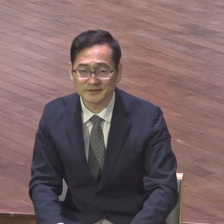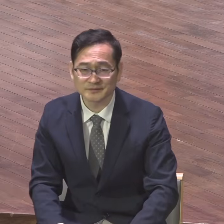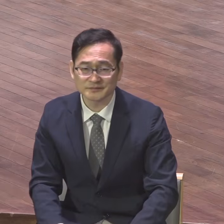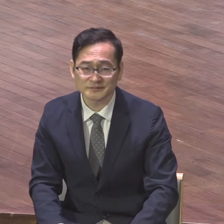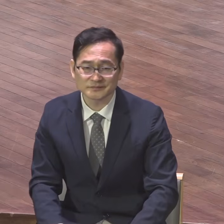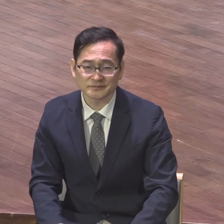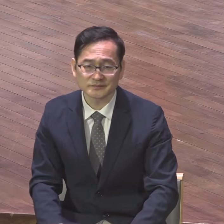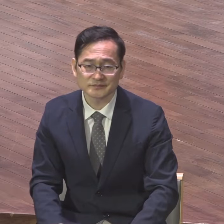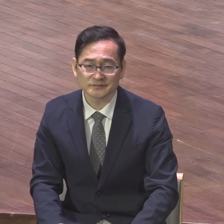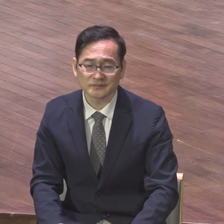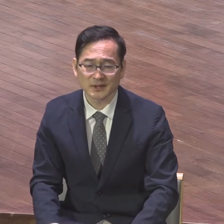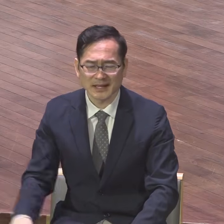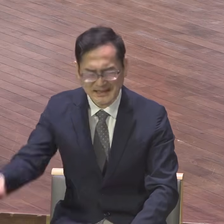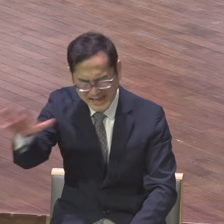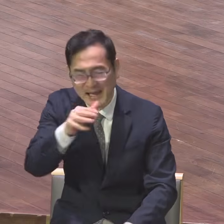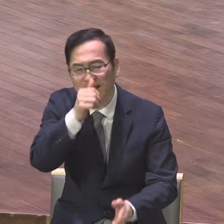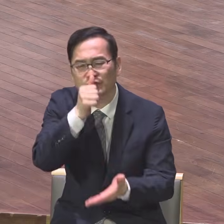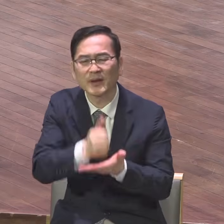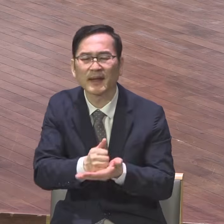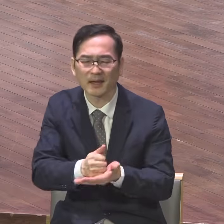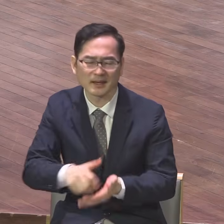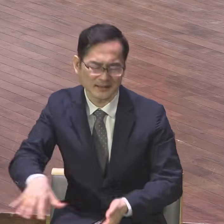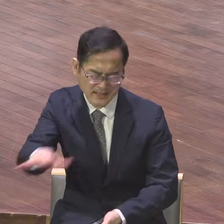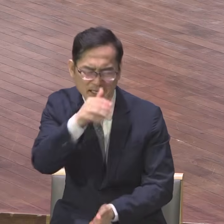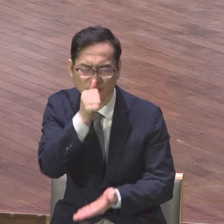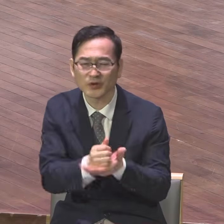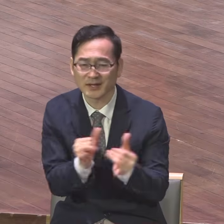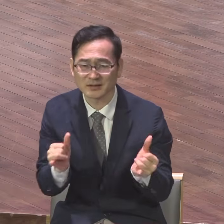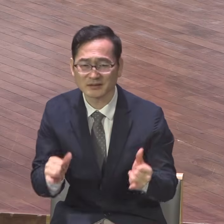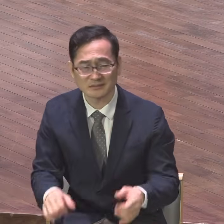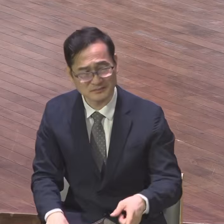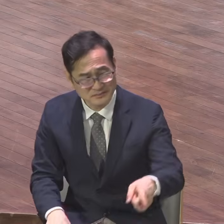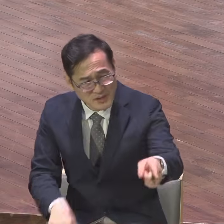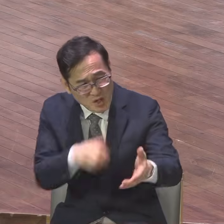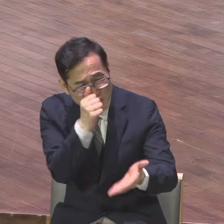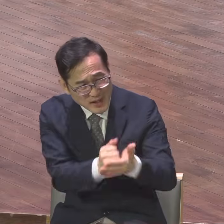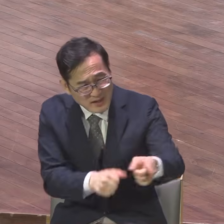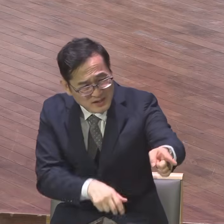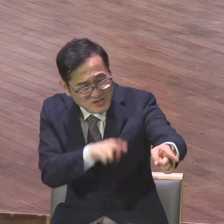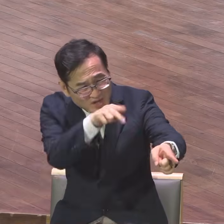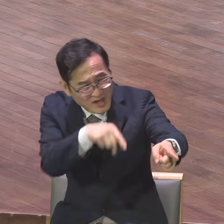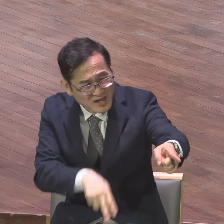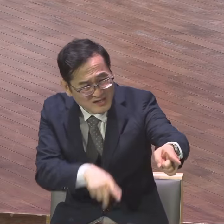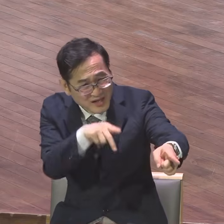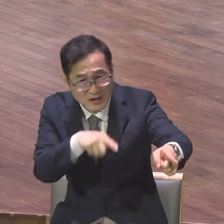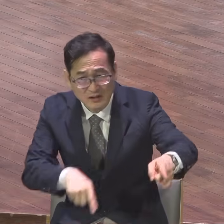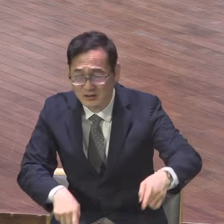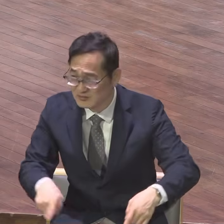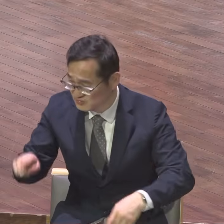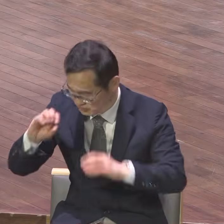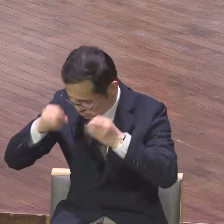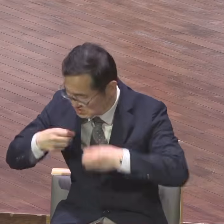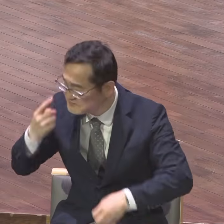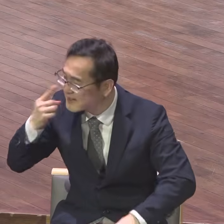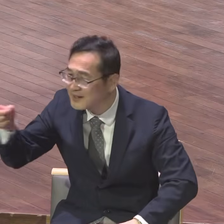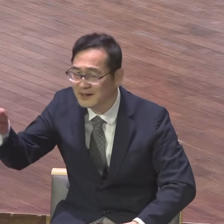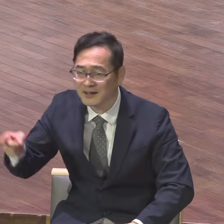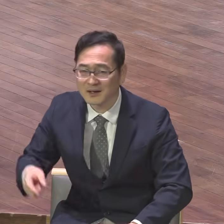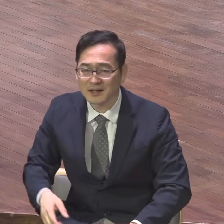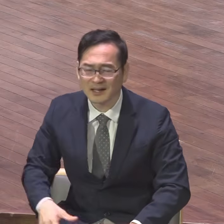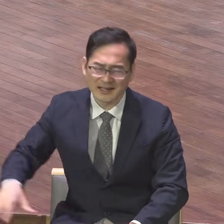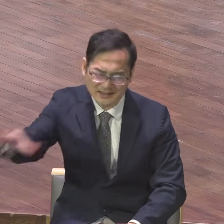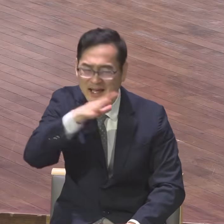모든 사람이 죄를 범했으면, 아멘. 누가 누구를 정죄합니까? 모든 사람이 타락합니다. 전적 타락.